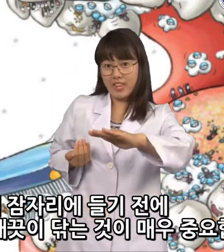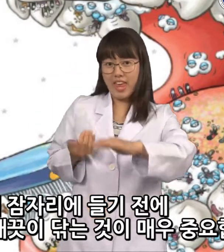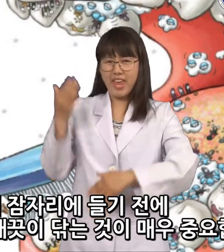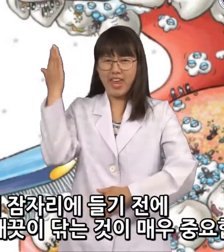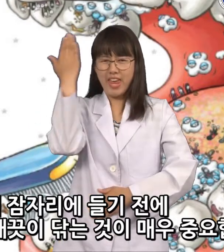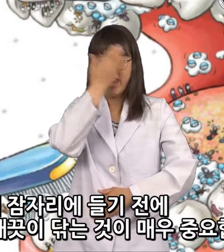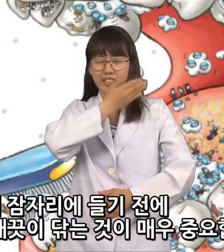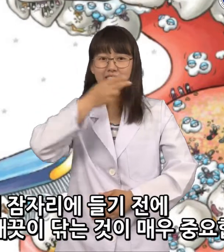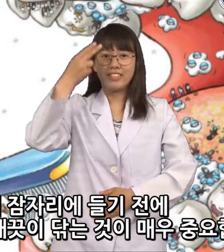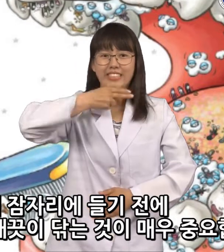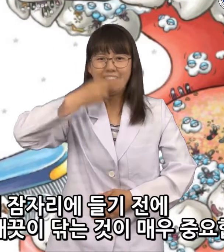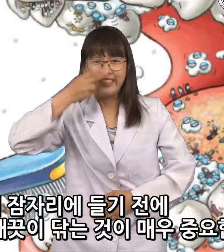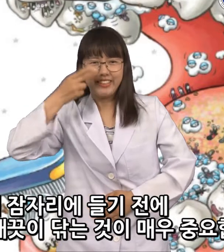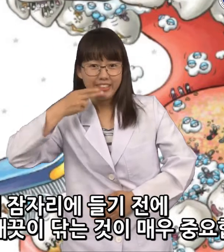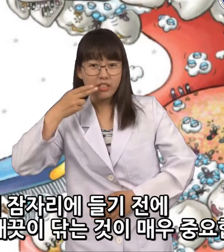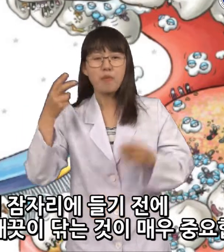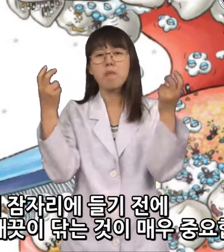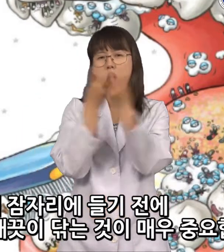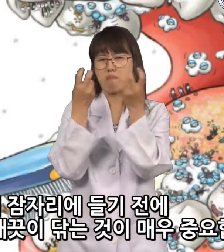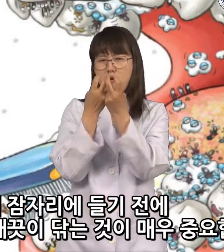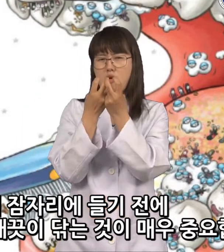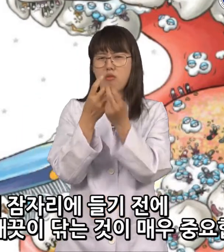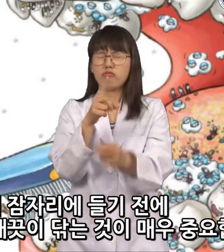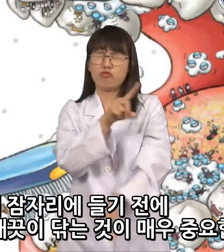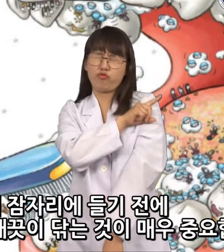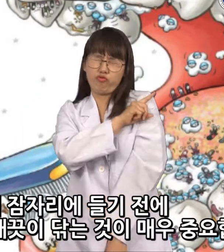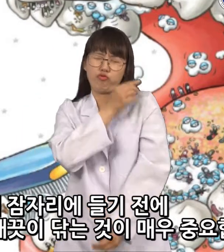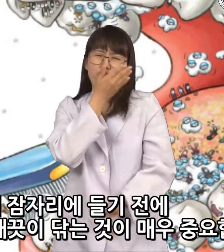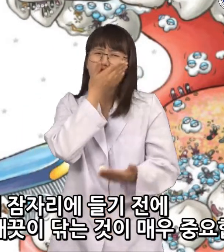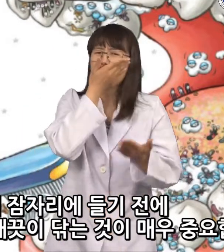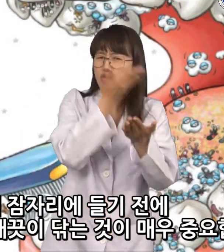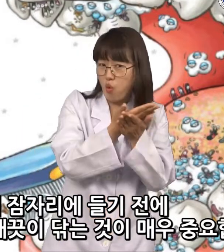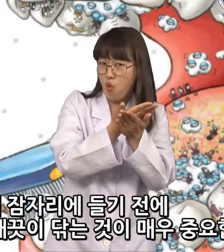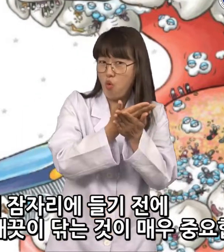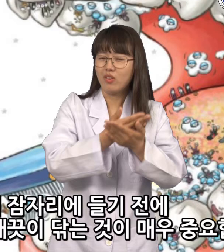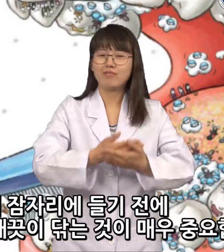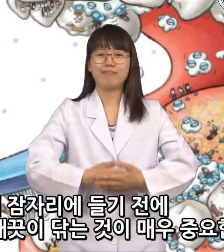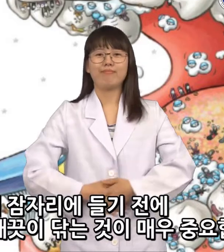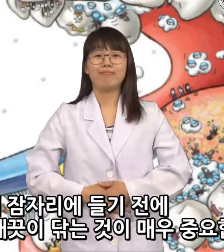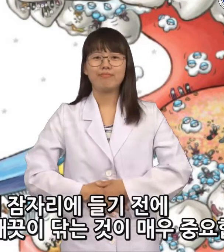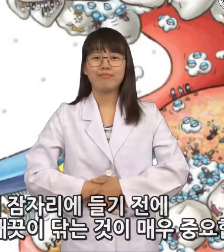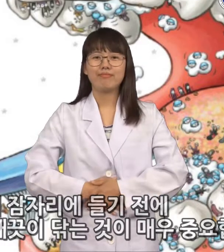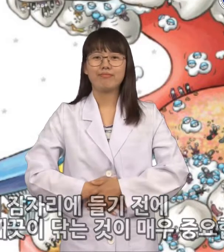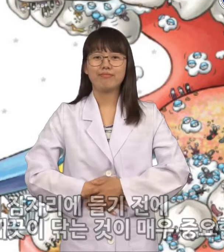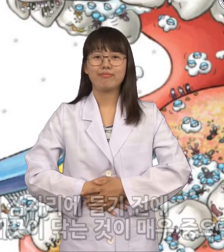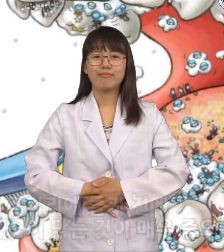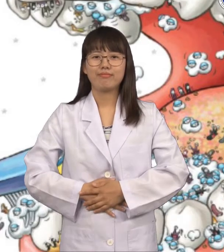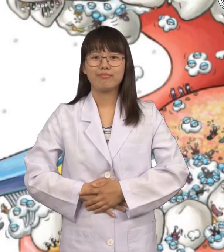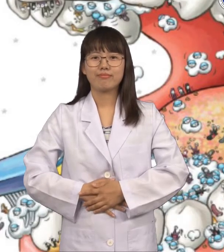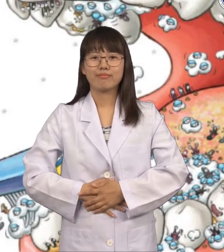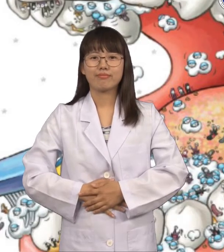따라서 잠자리에 들기 전에 이를 깨끗이 닦는 것이 매우 중요합니다.